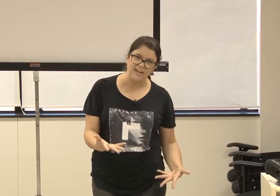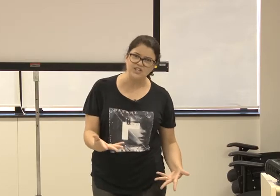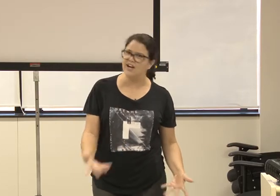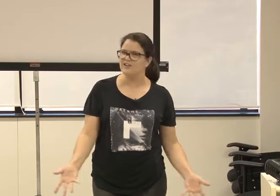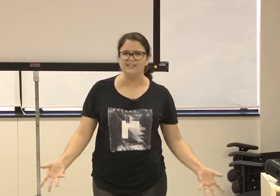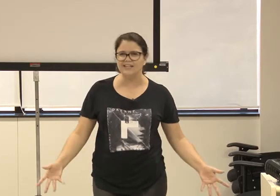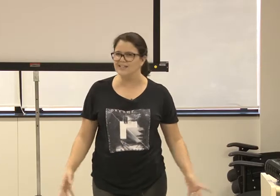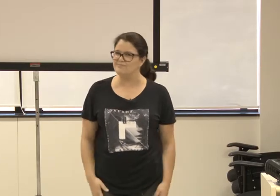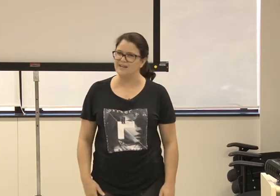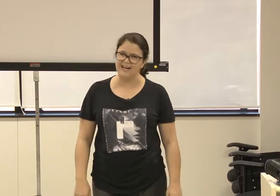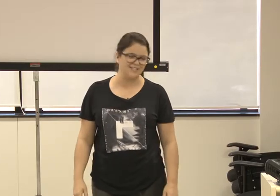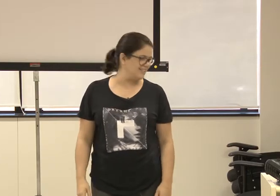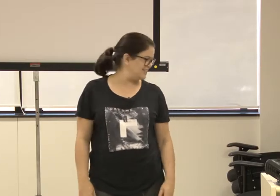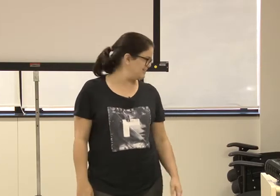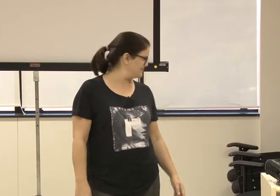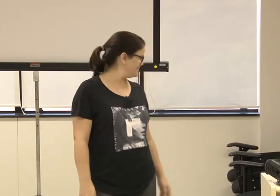Aí eu ainda tenho que explicar, gente.